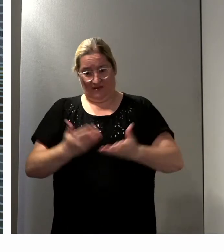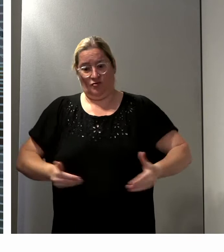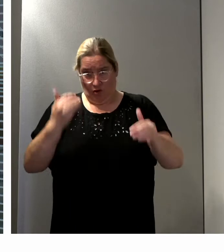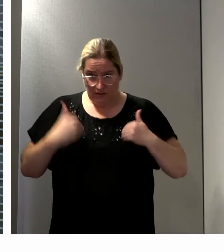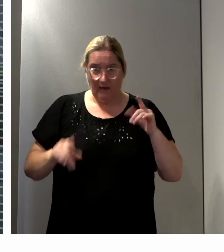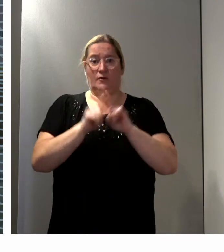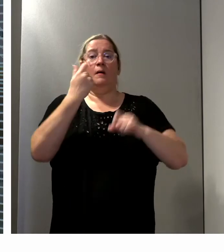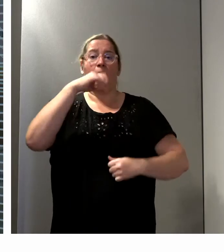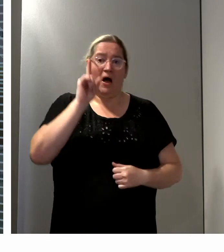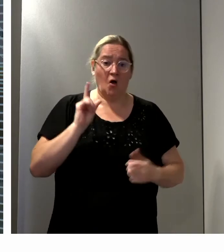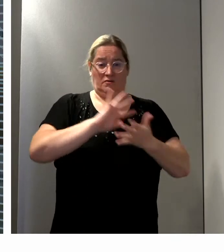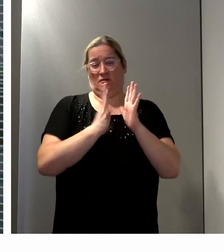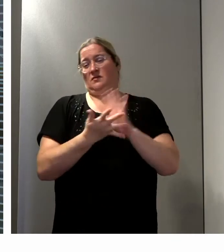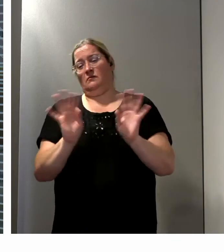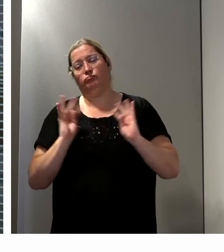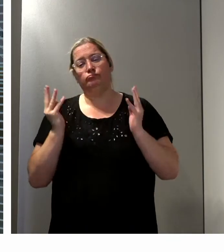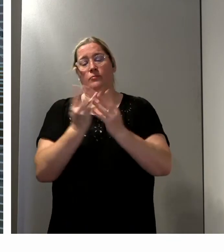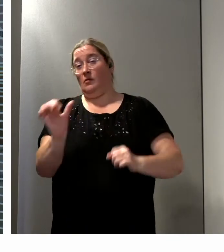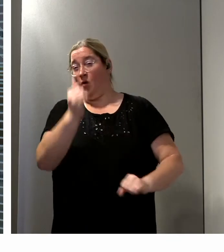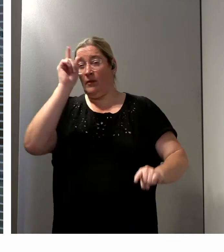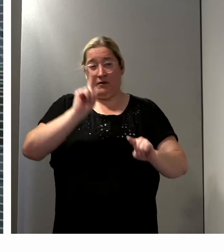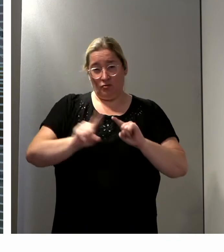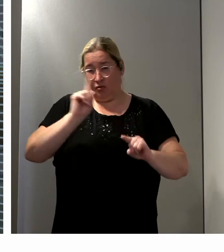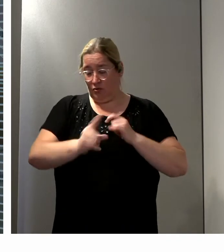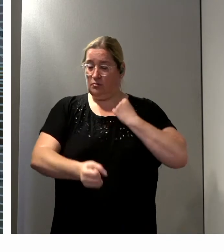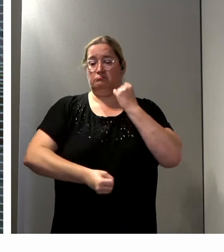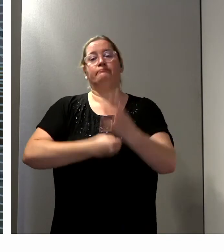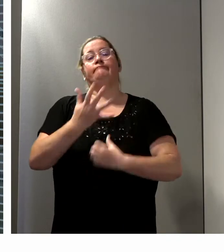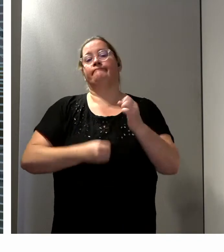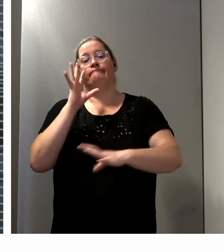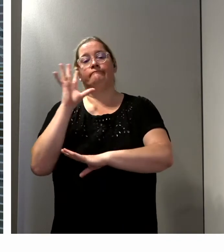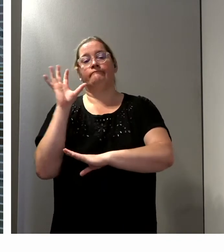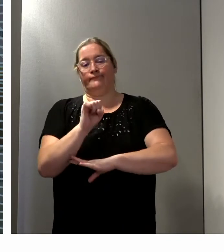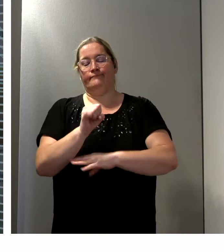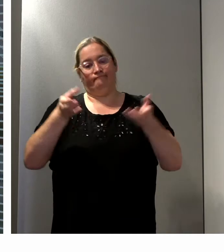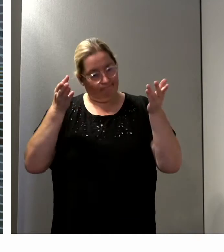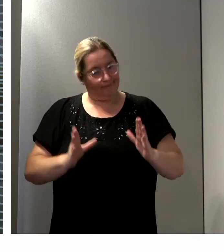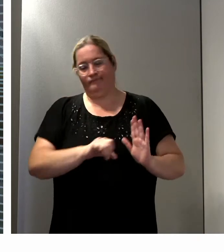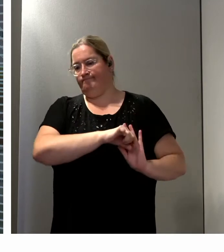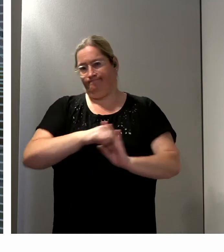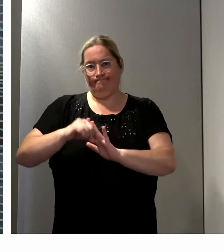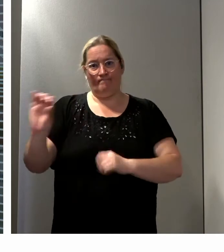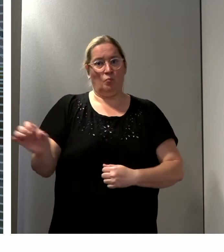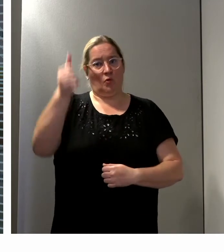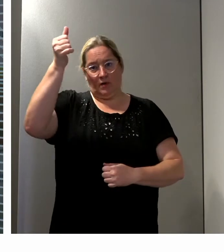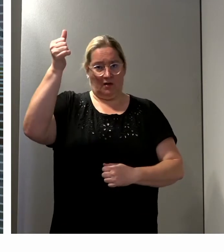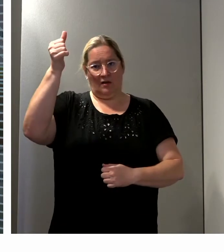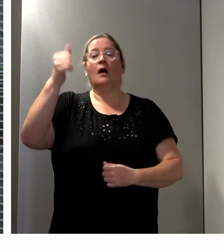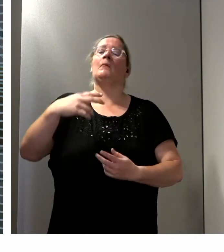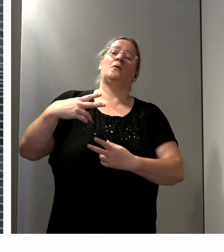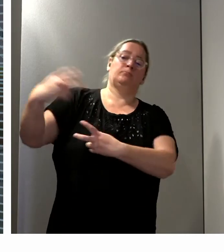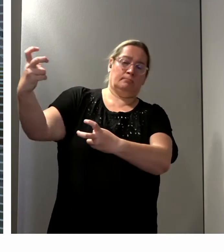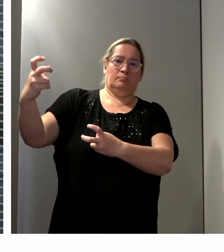des parents, des associations. Et la première chose, en définitive, que l'on a décidé, priorisé, et ça a été repris d'ailleurs dans le